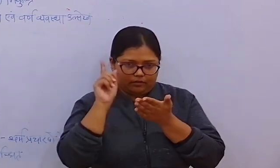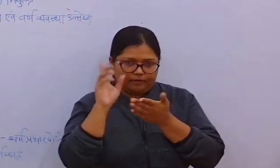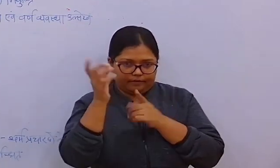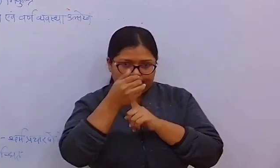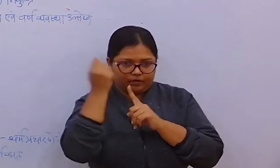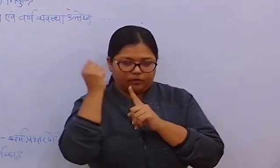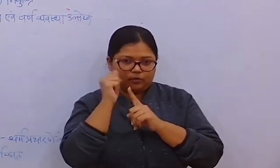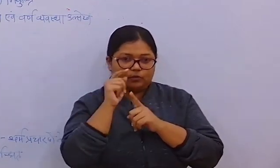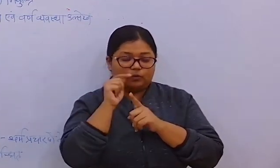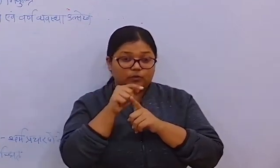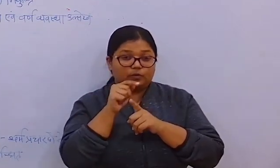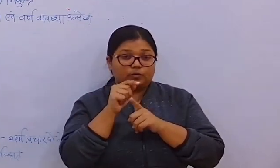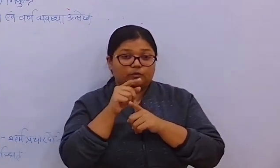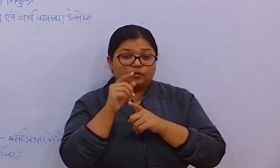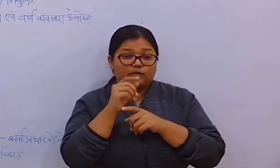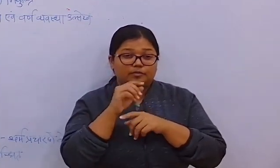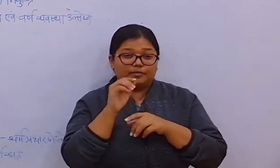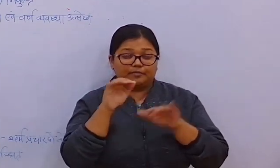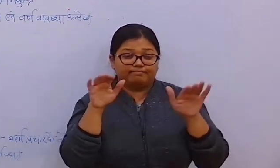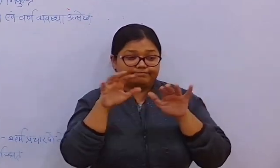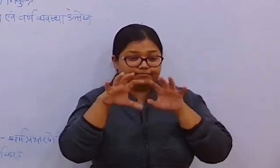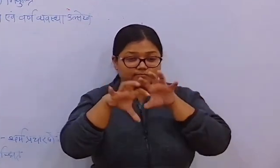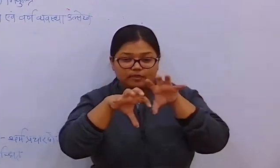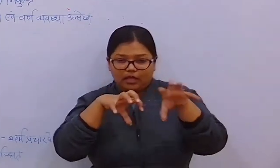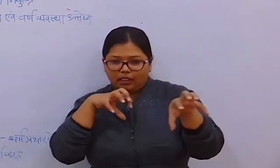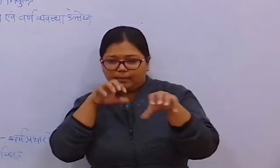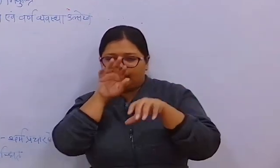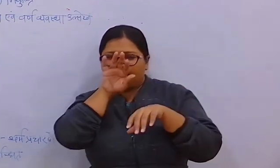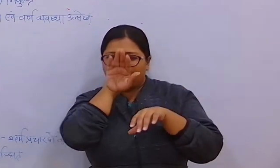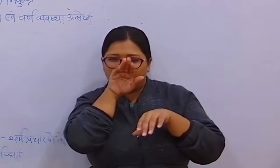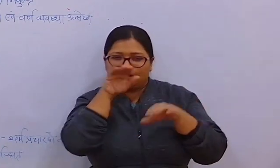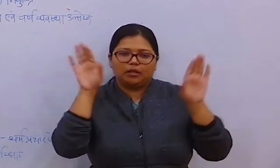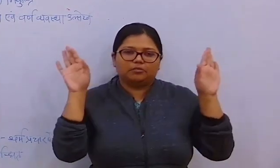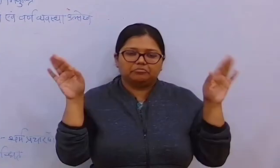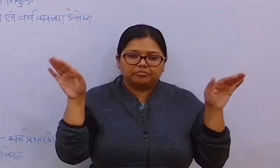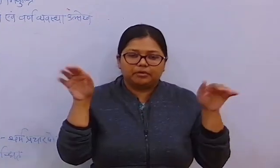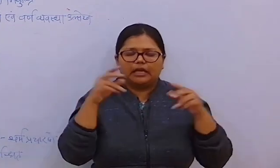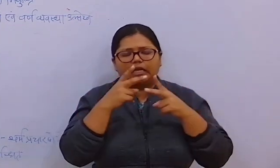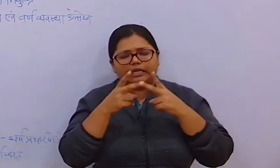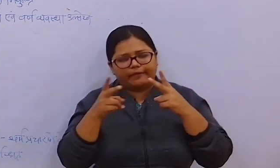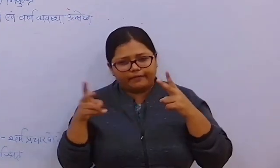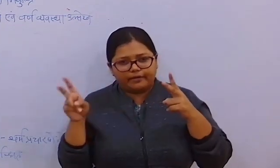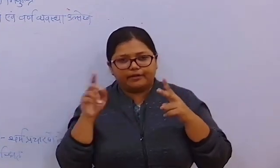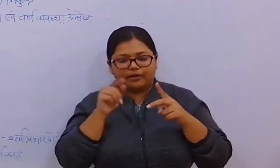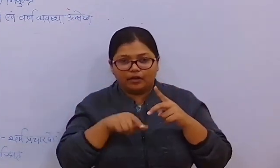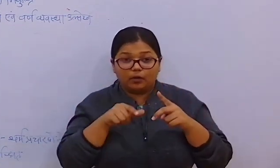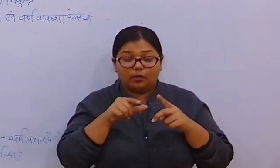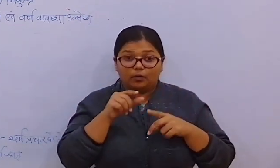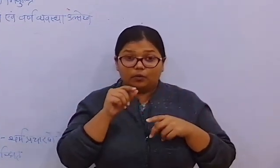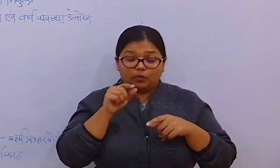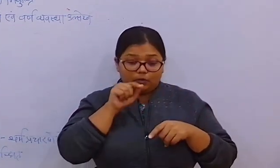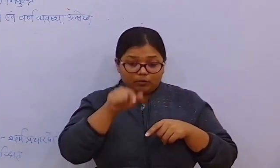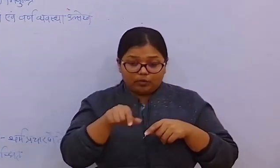यह कहा गया है कि संसार के सभी मनुष्य मेरी संतान है। क्लियर हो